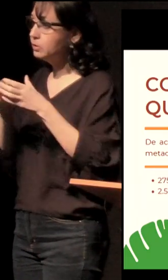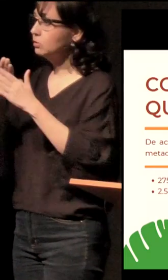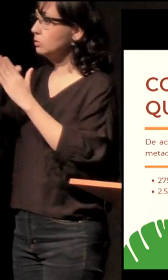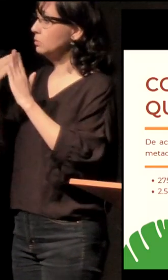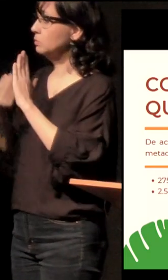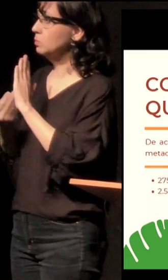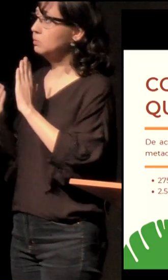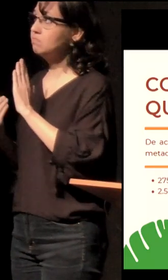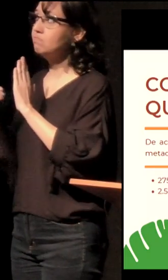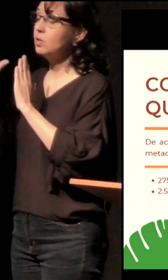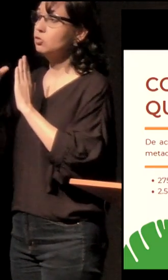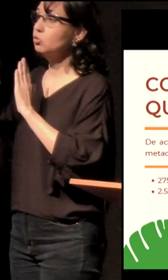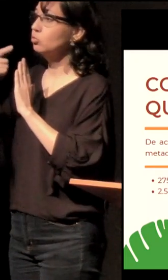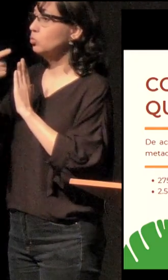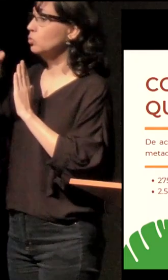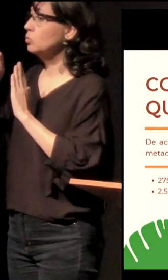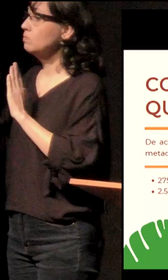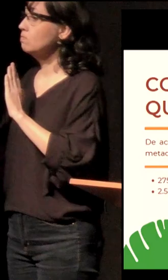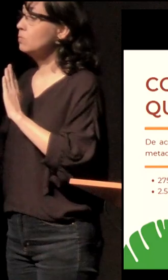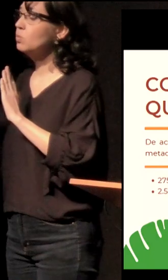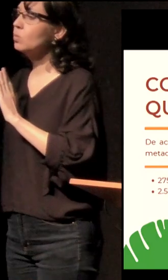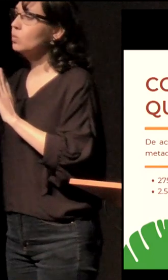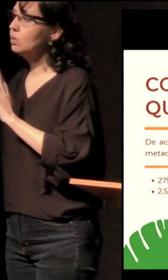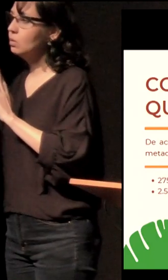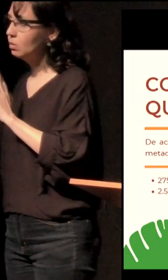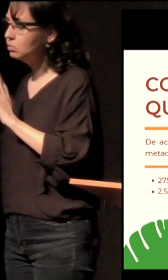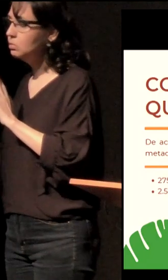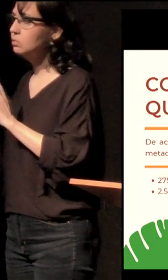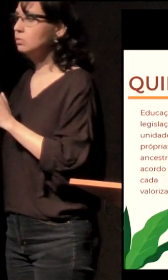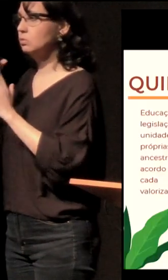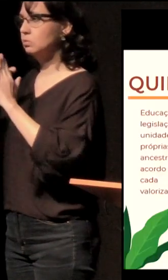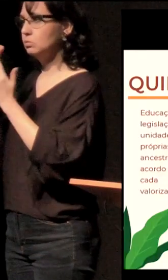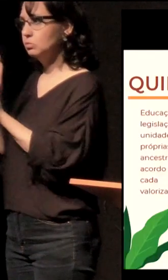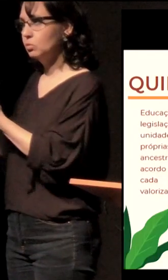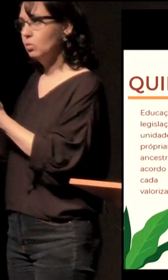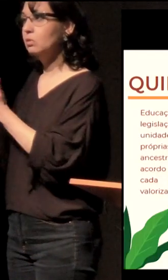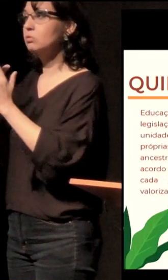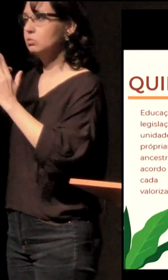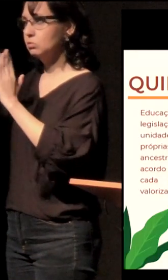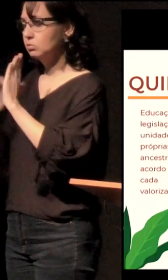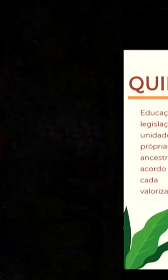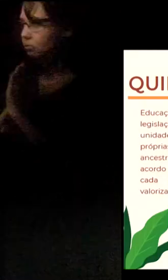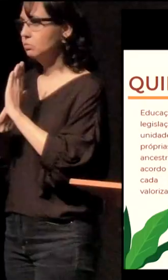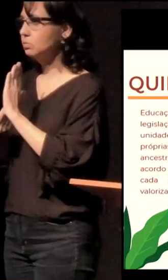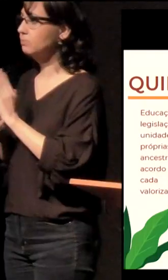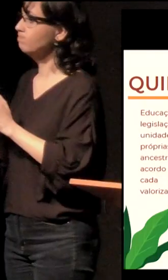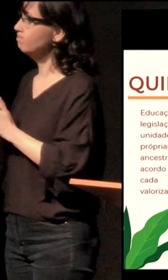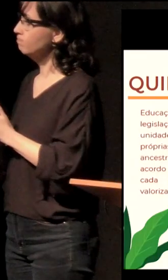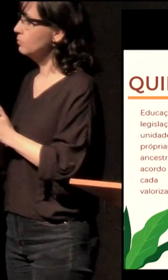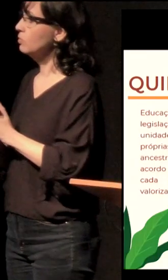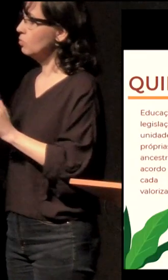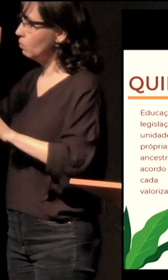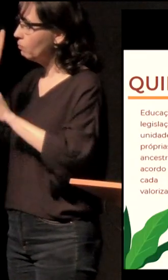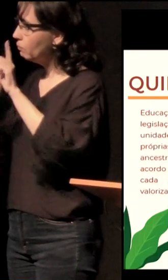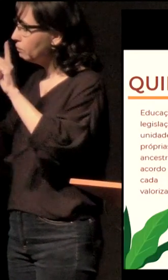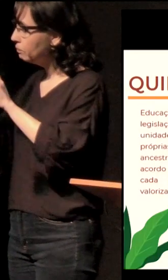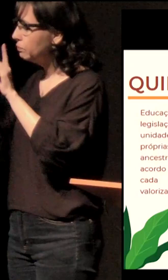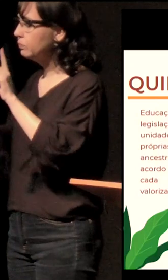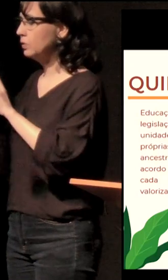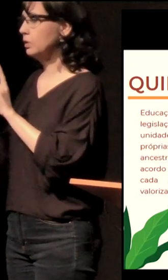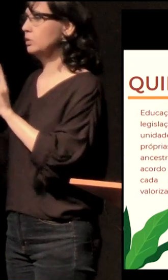2.500 escolas quilombolas estão dados recentes do censo escolar né